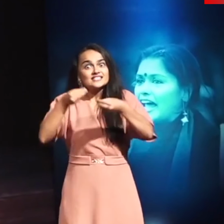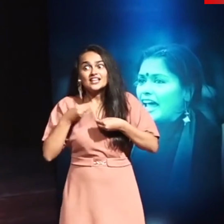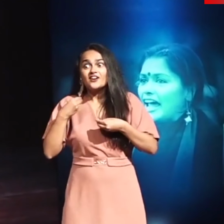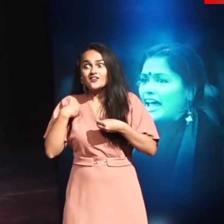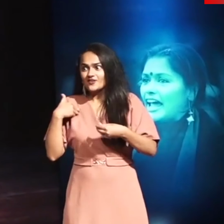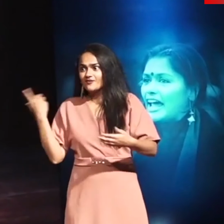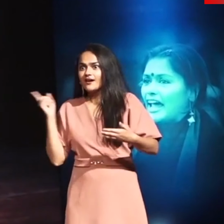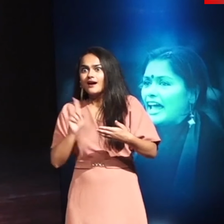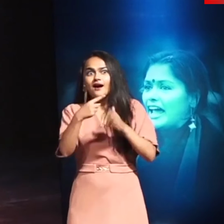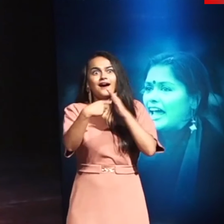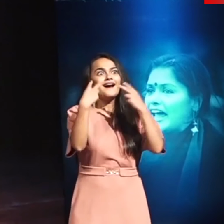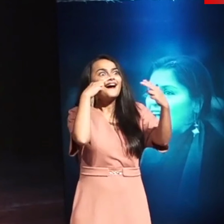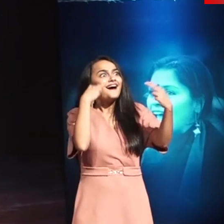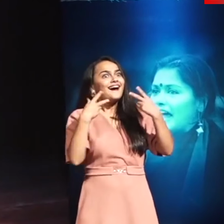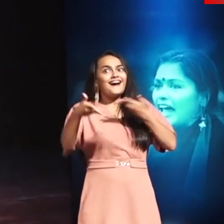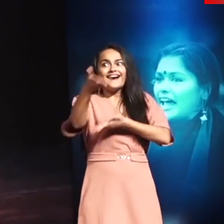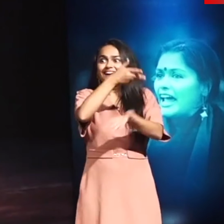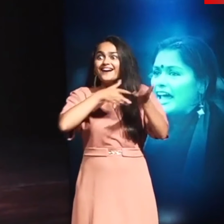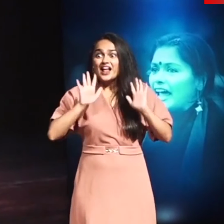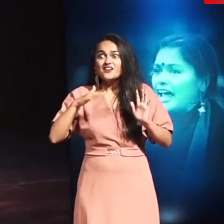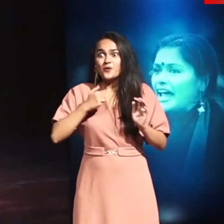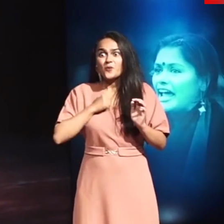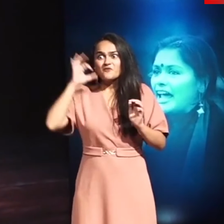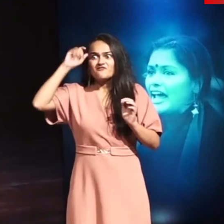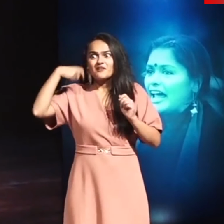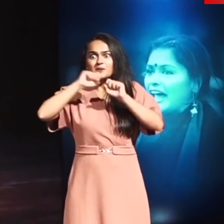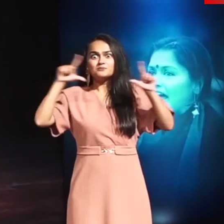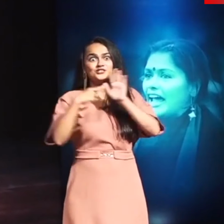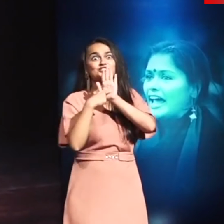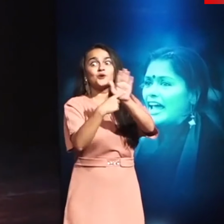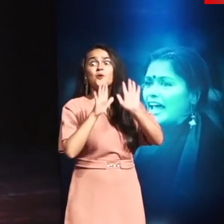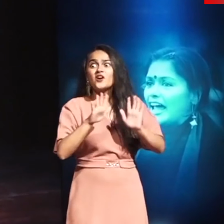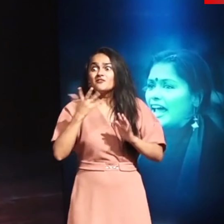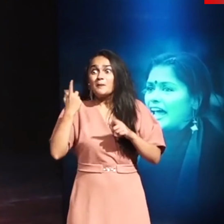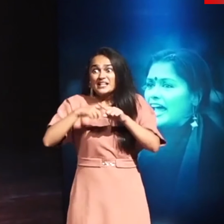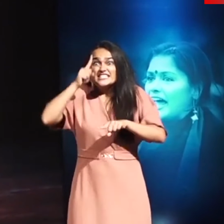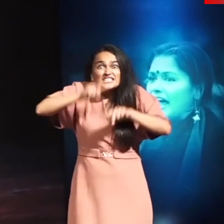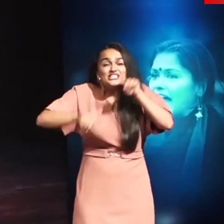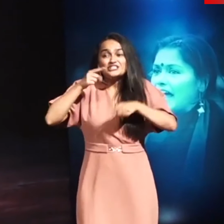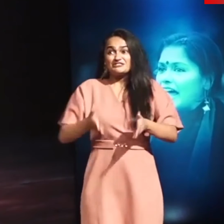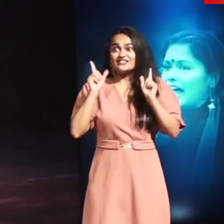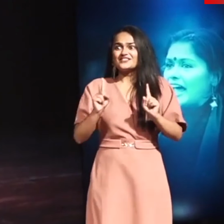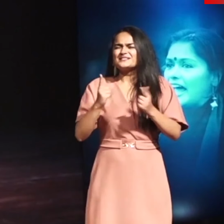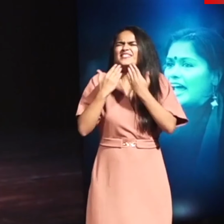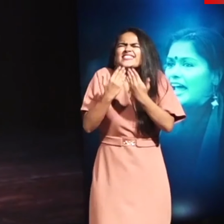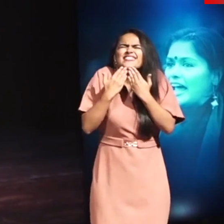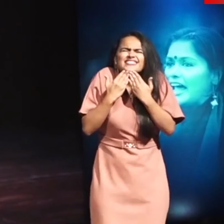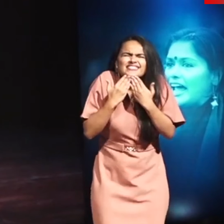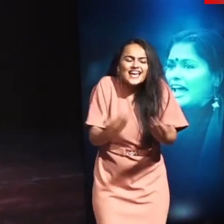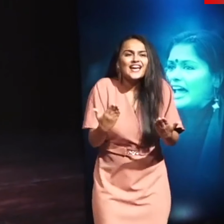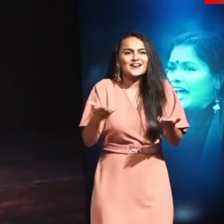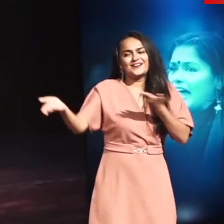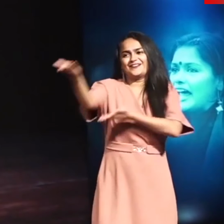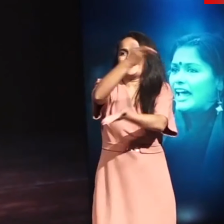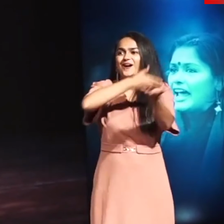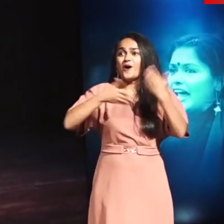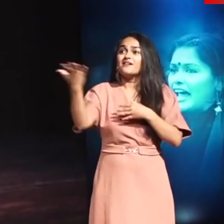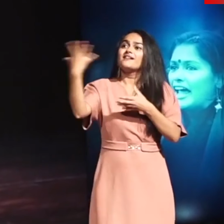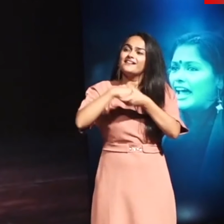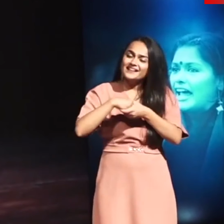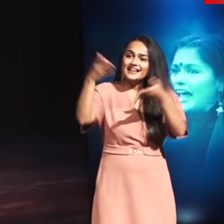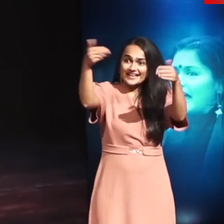सामने आए हैं और अपने दिखा रहे हैं और एक हिस्ट्री डिलीट कर रहे हैं थैंक यू सो मच फॉर